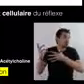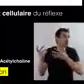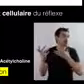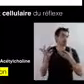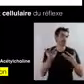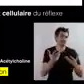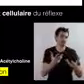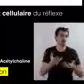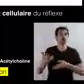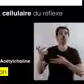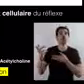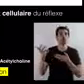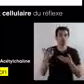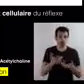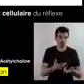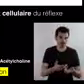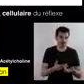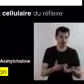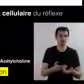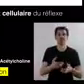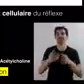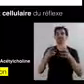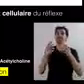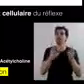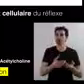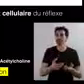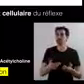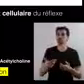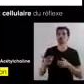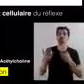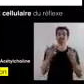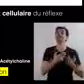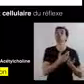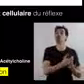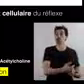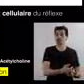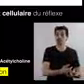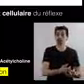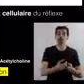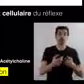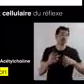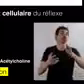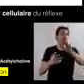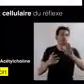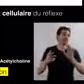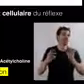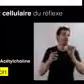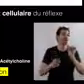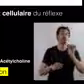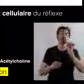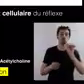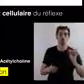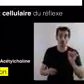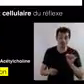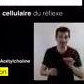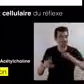d'un nouveau potentiel d'action le long de la cellule. Et cette dépolarisation de la cellule musculaire, parce que oui, il n'y a pas